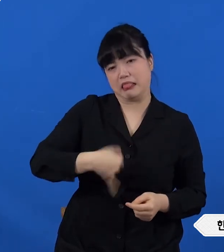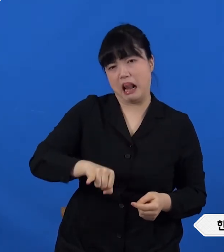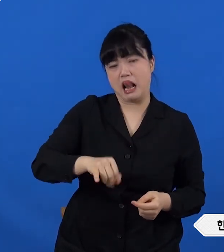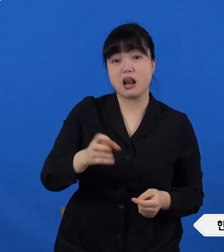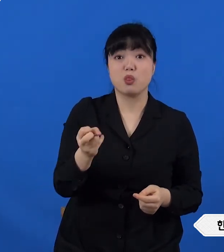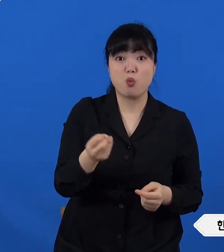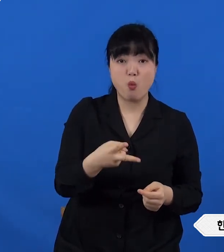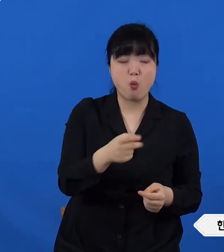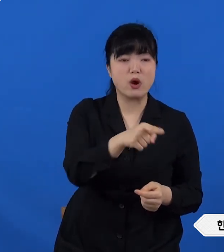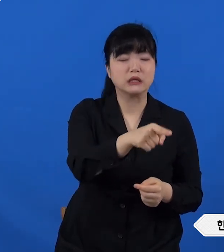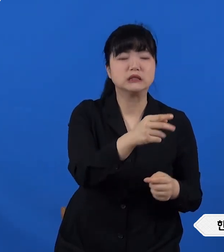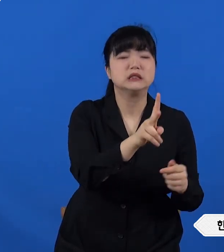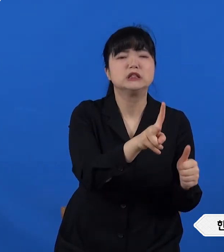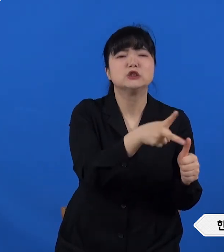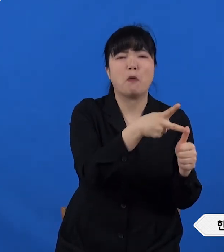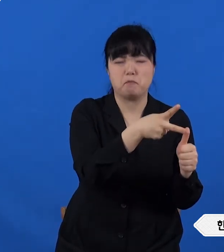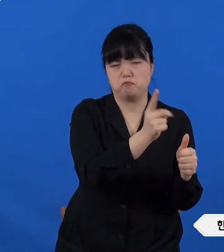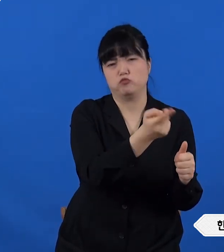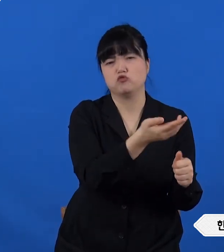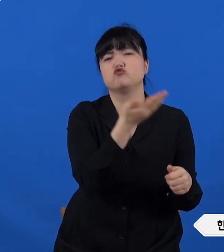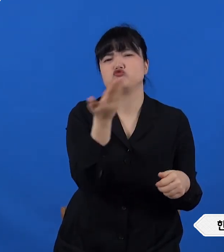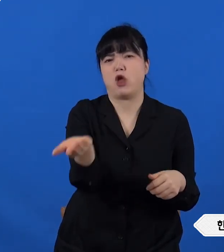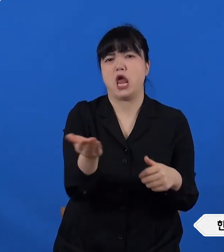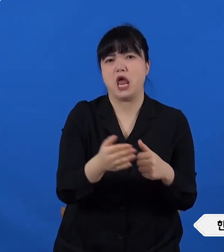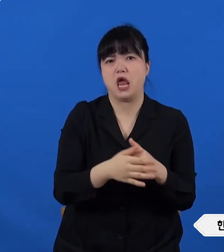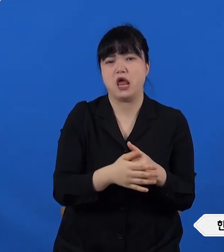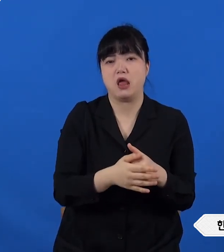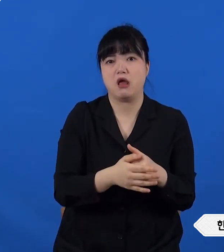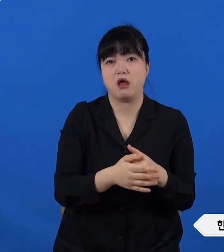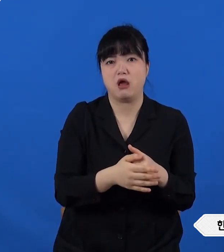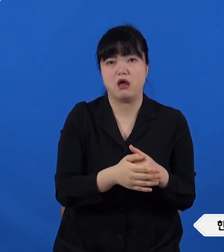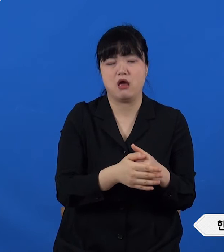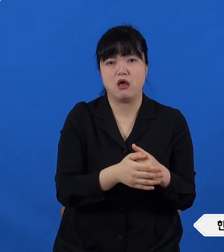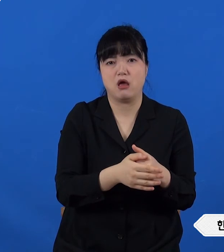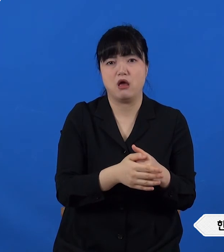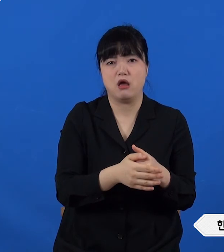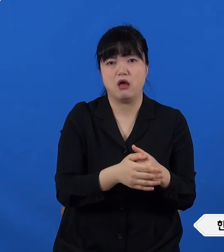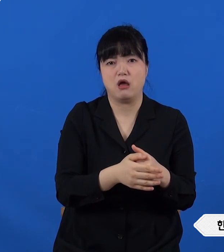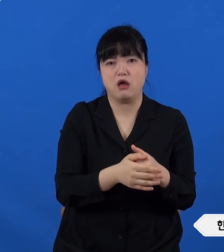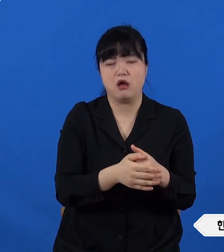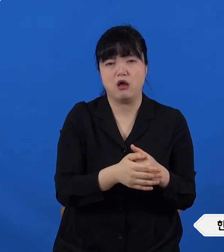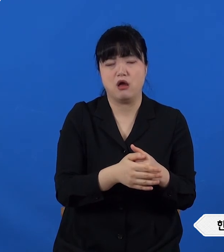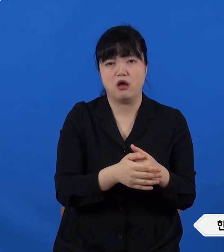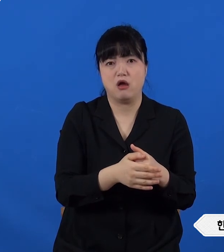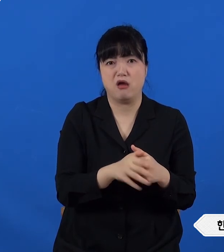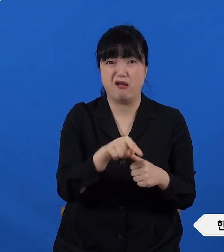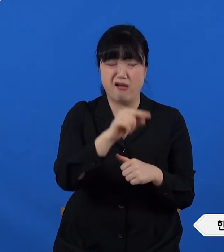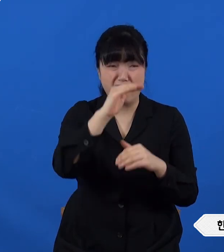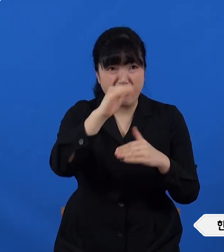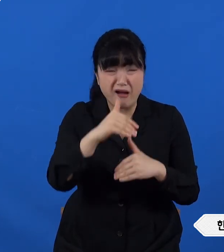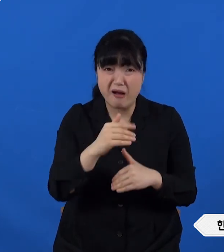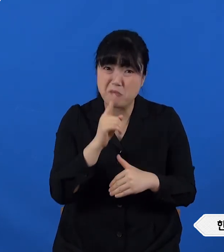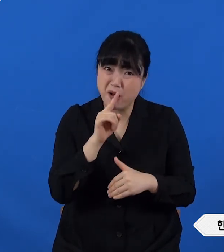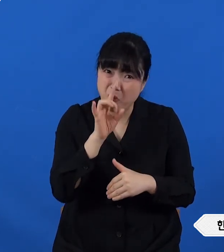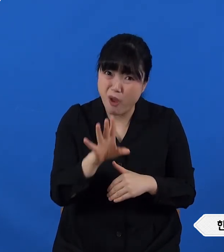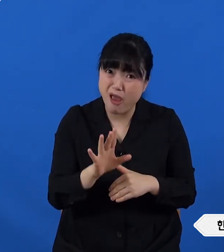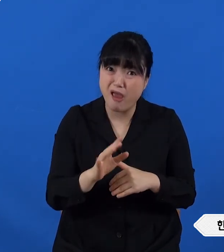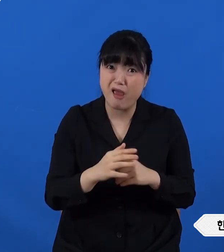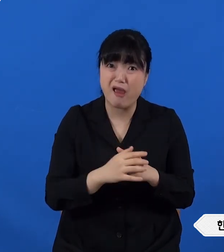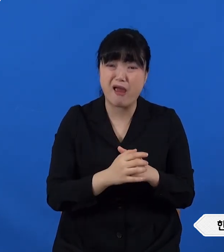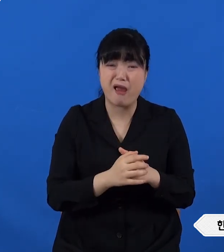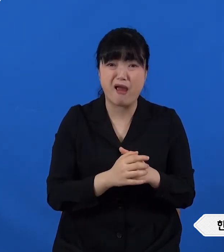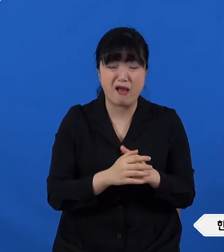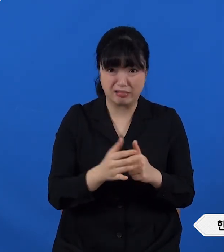딸이나 이 사람의 첩을 내어주겠다고 합니다. 그것도 우리로서는 이해가 안 되는 말이지요.